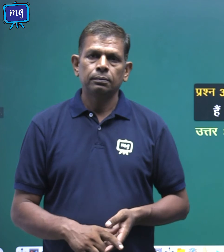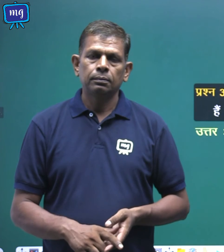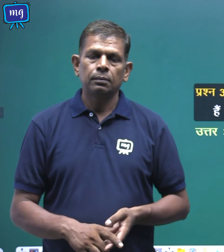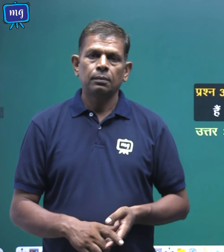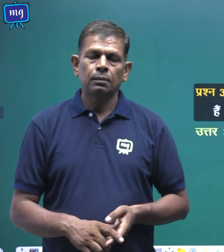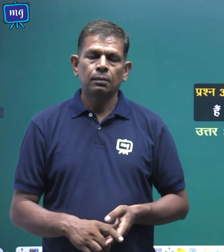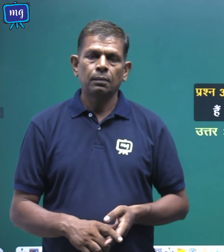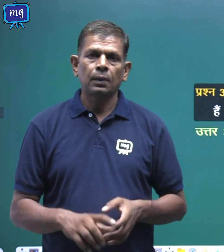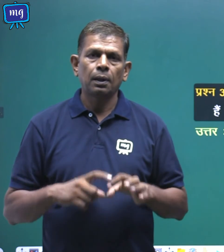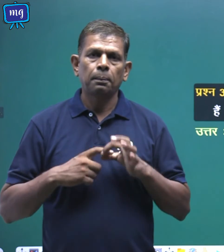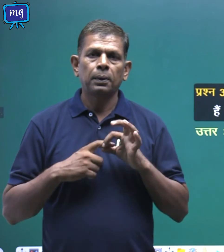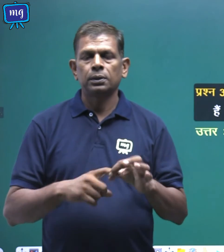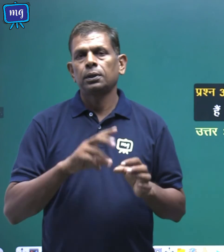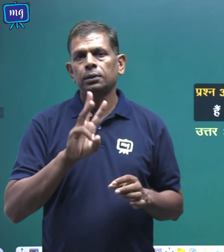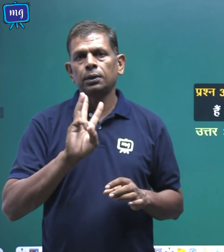प्रश्न 3,